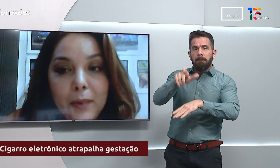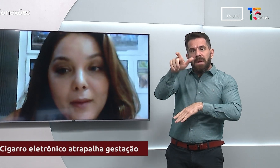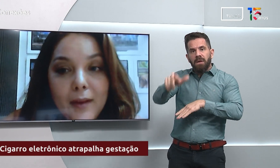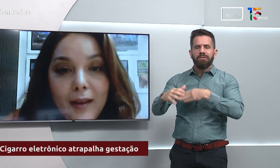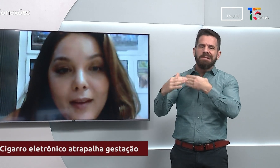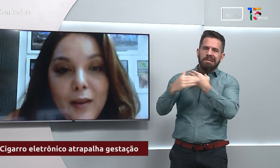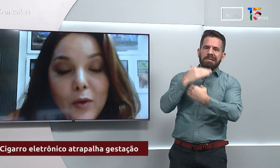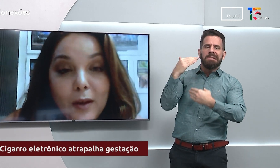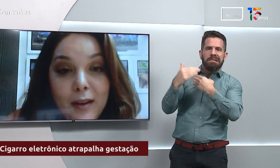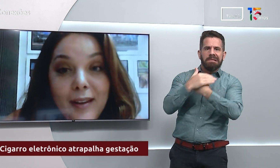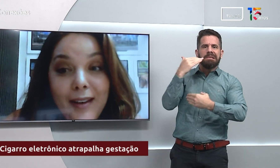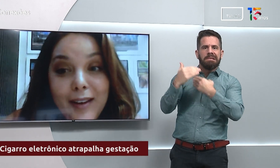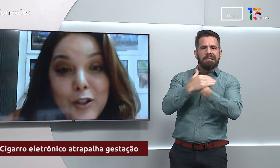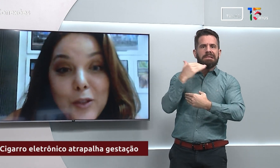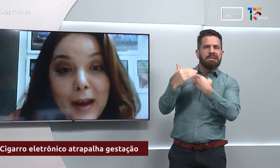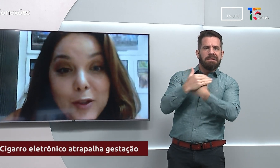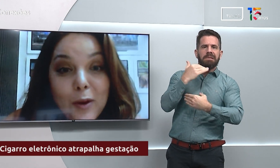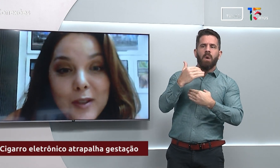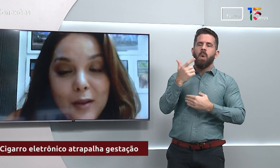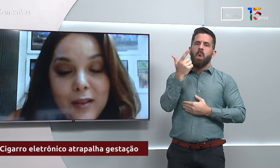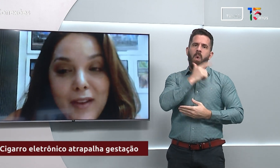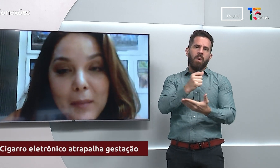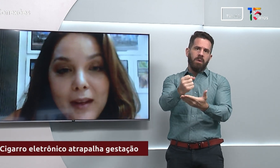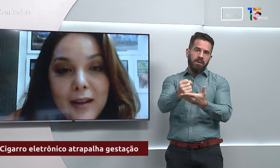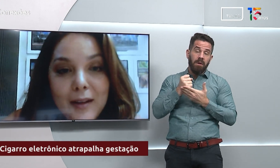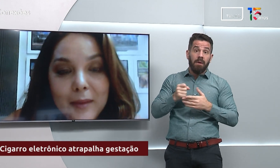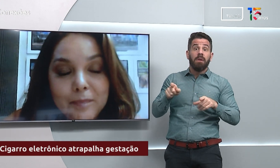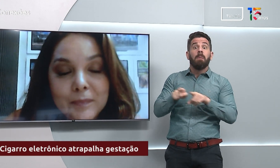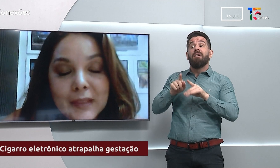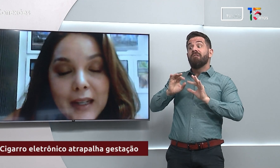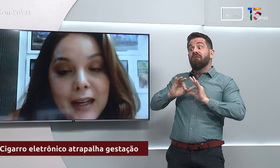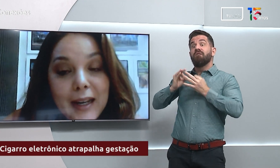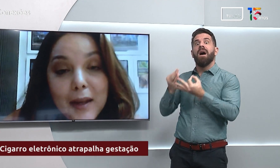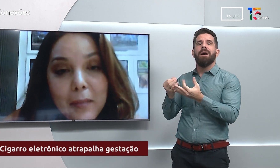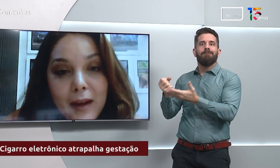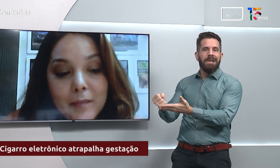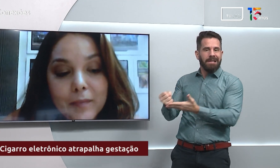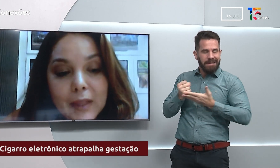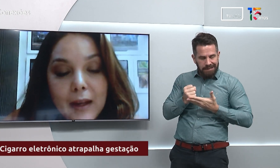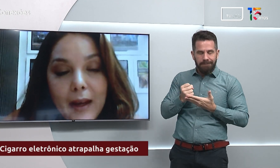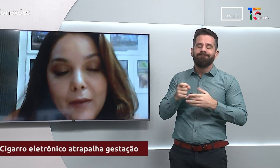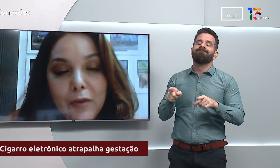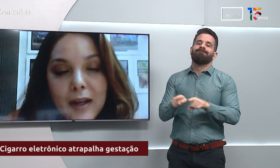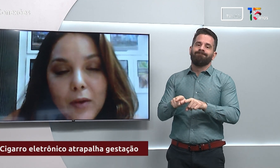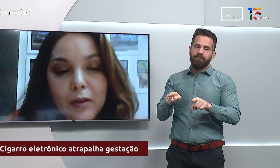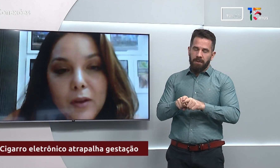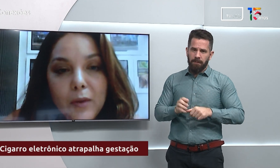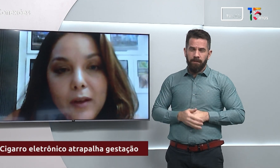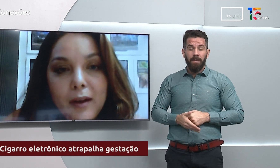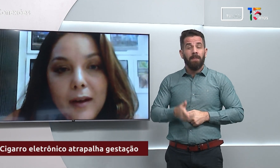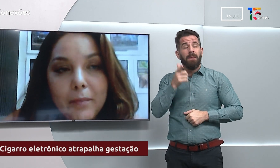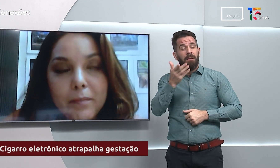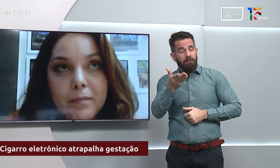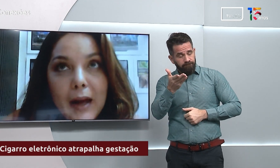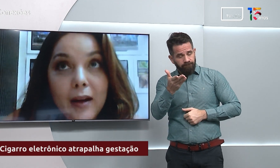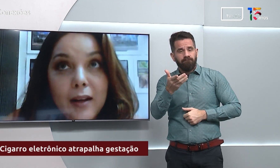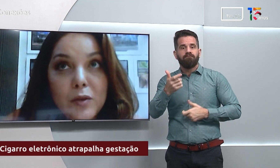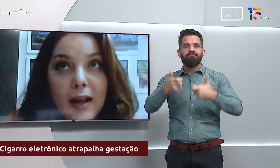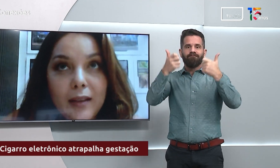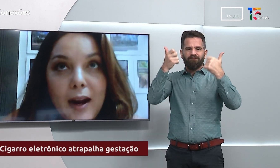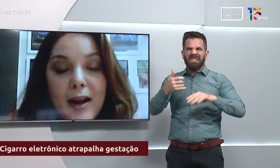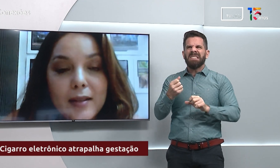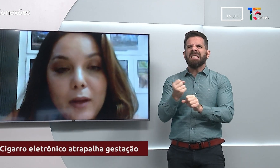uma parceria que a gente tem com a equipe de pneumologia, da obstetrícia e, em especial, da psicologia, né? Todo vício que a gente